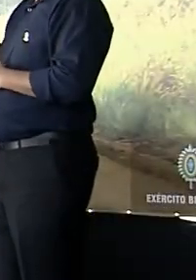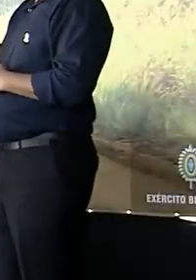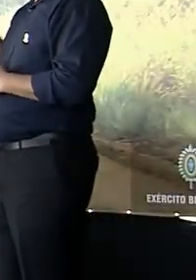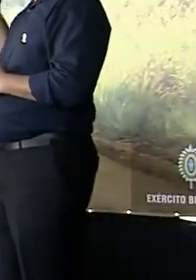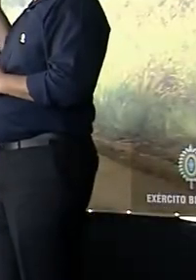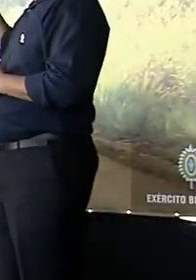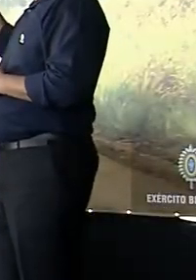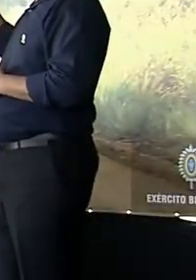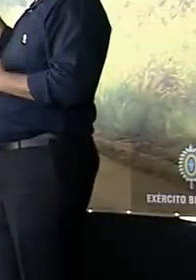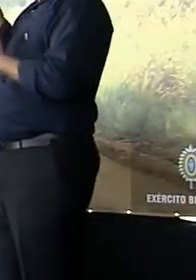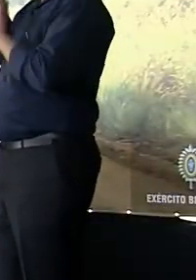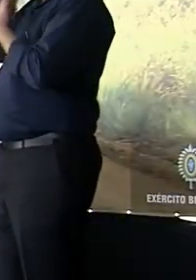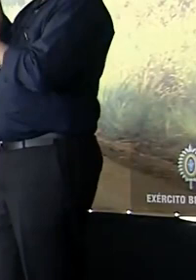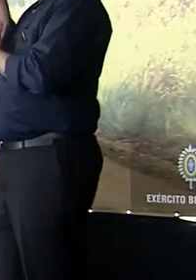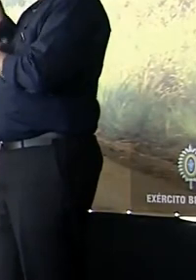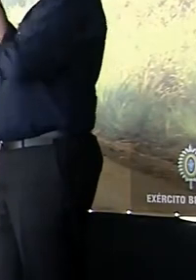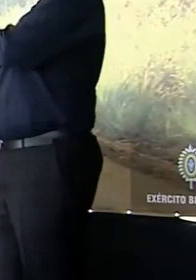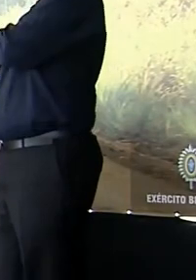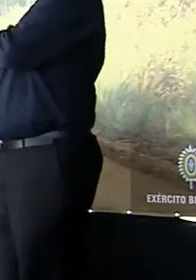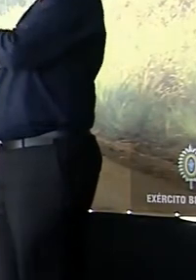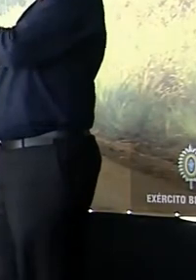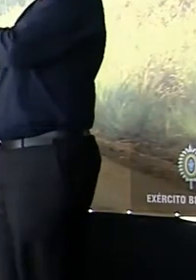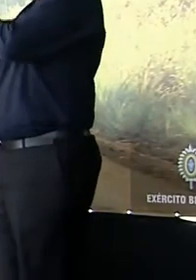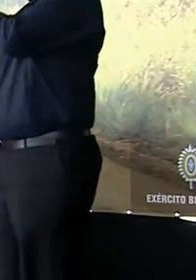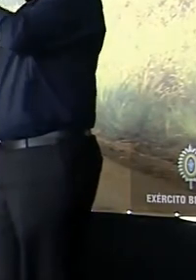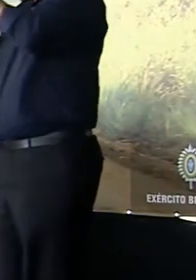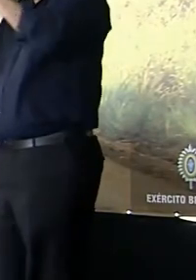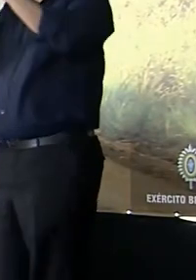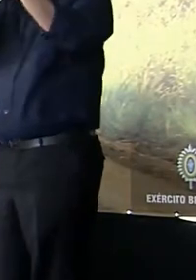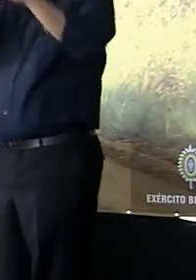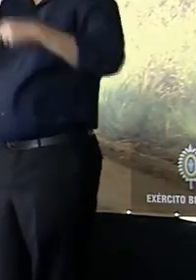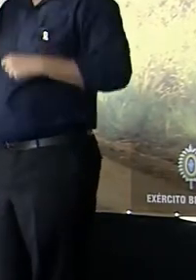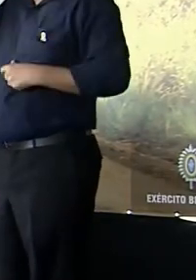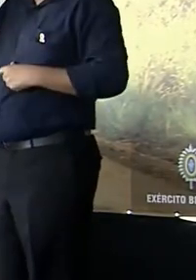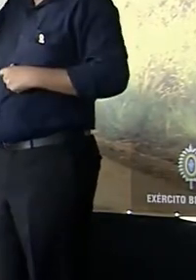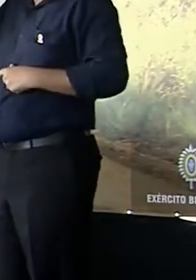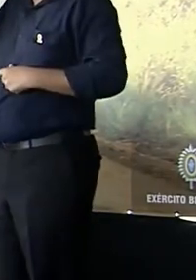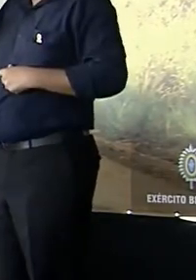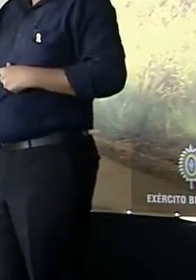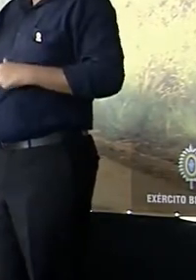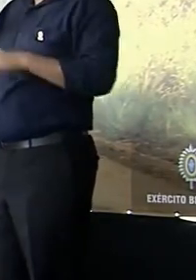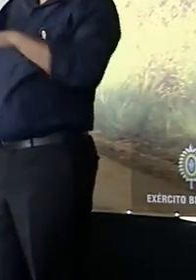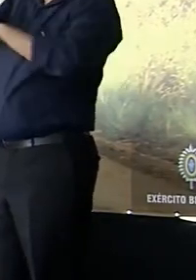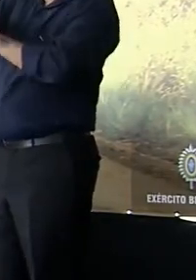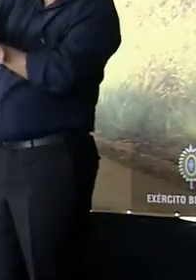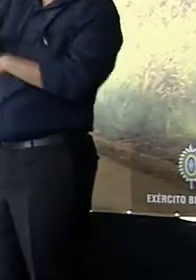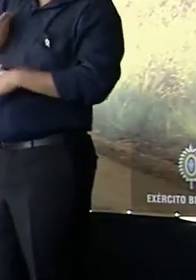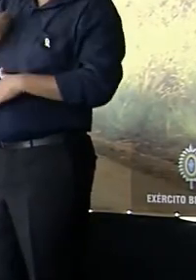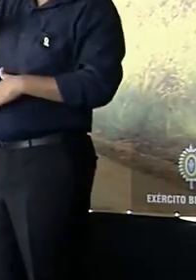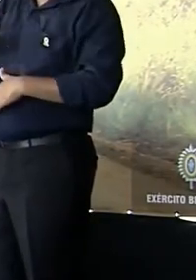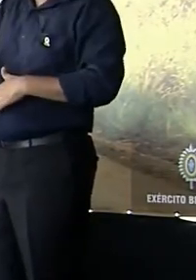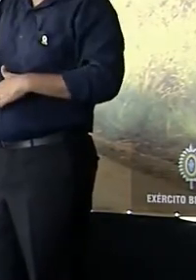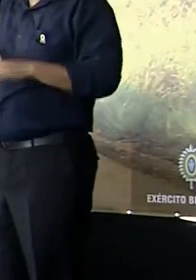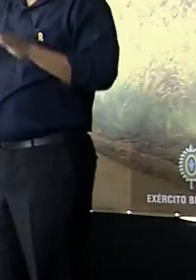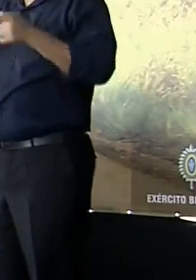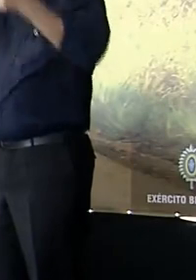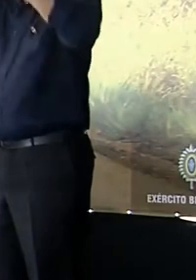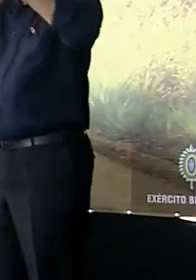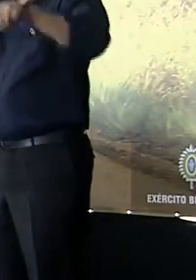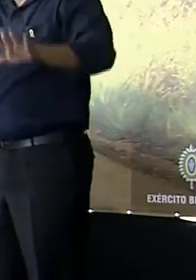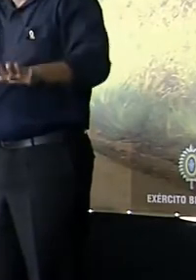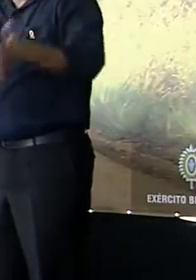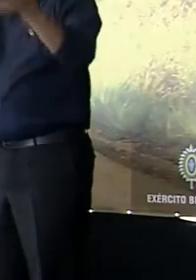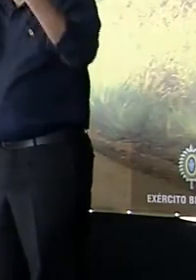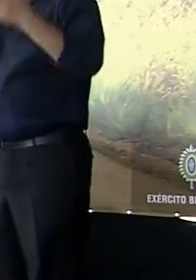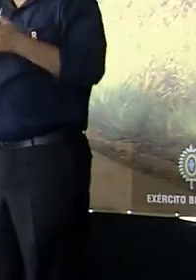estender os meus cumprimentos a todos os parlamentares que prestigiam este ato, sejam parlamentares do